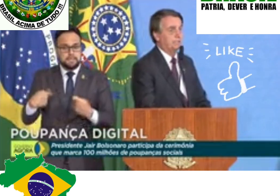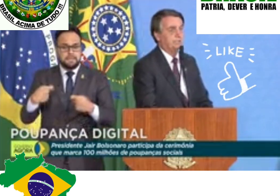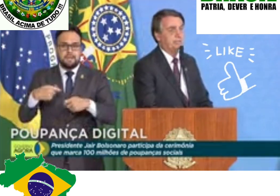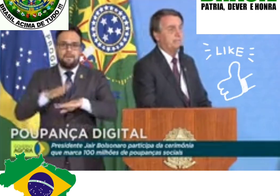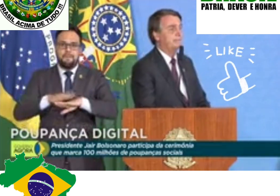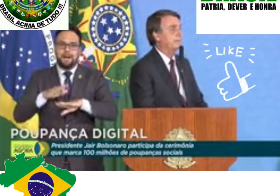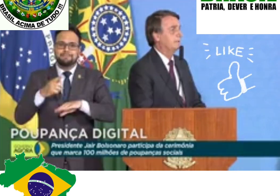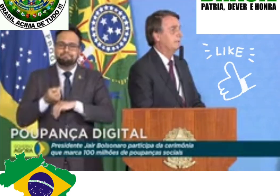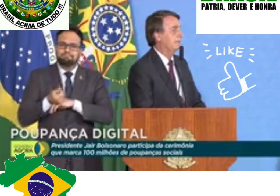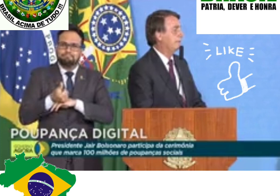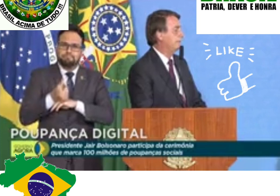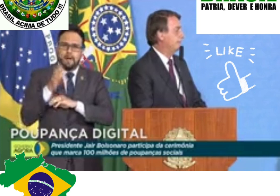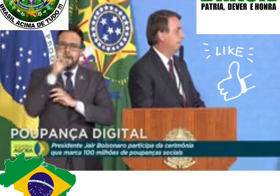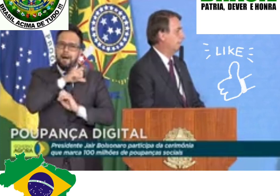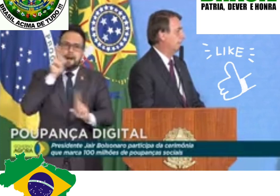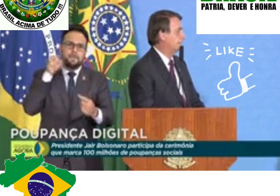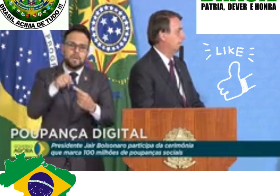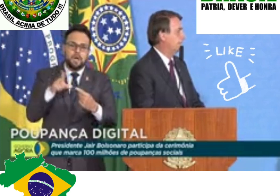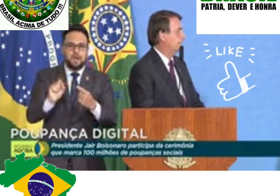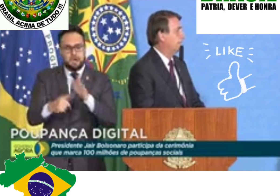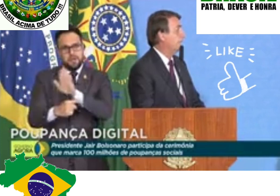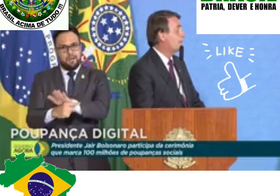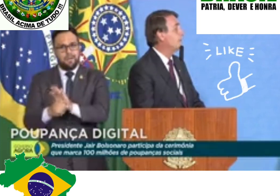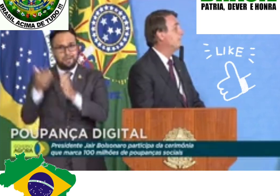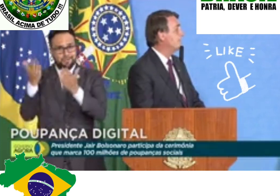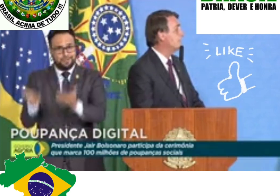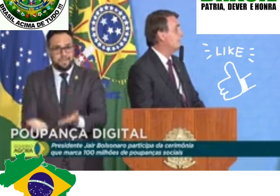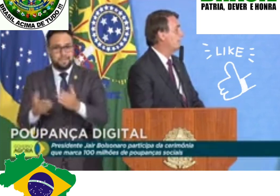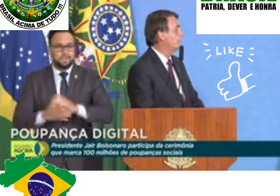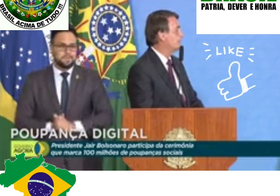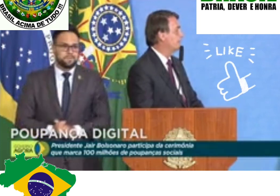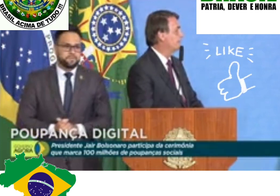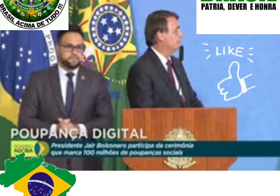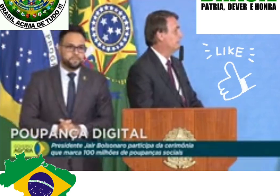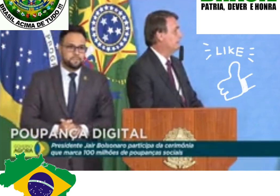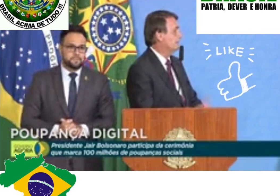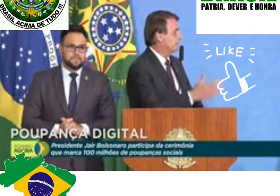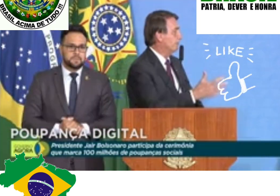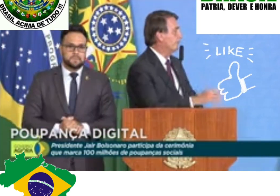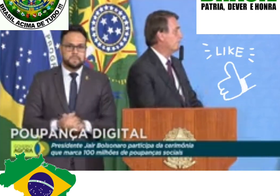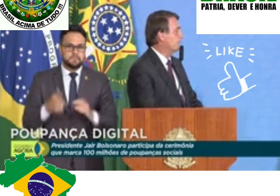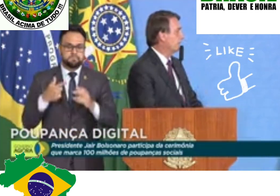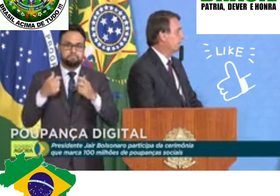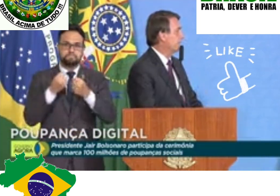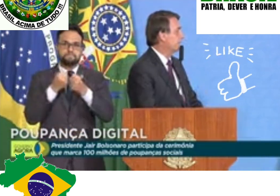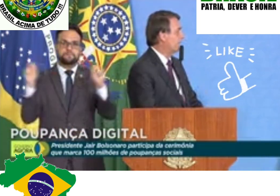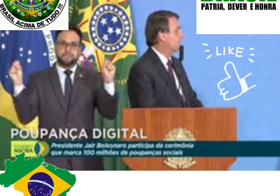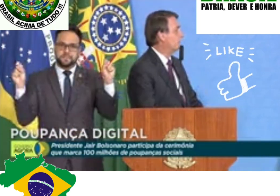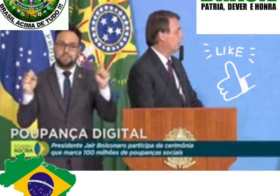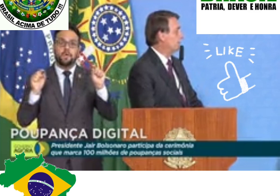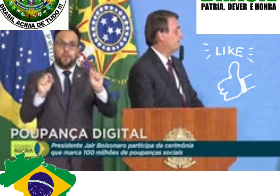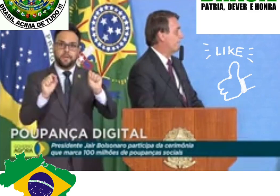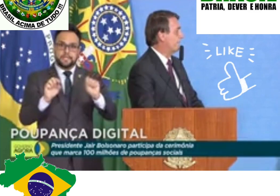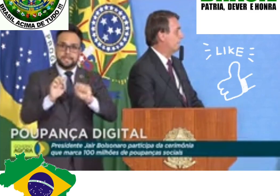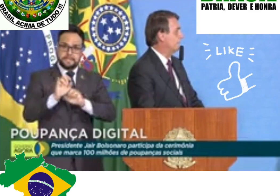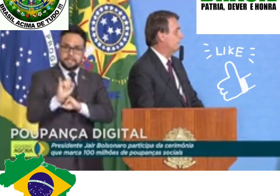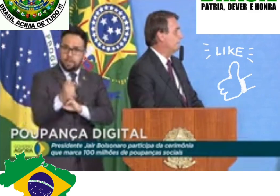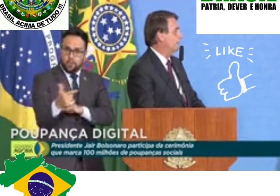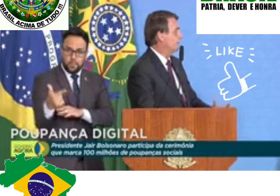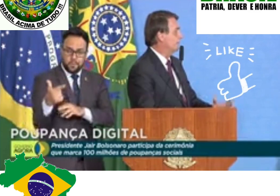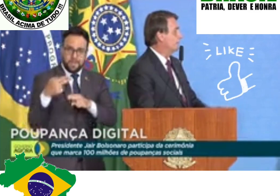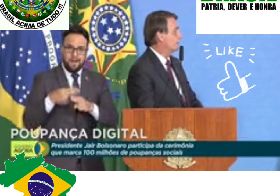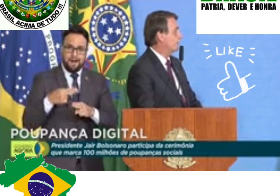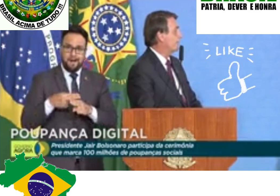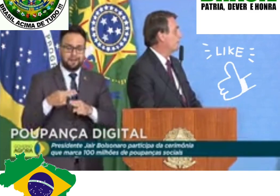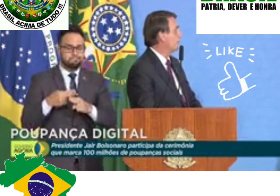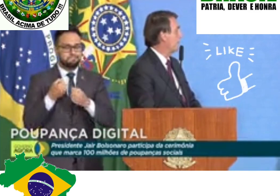e objetiva, atendê-las. E isso não seria possível se não fosse a nossa Caixa Econômica Federal,